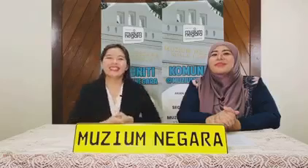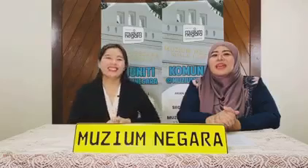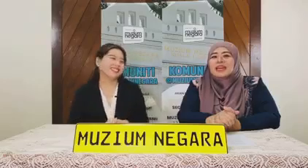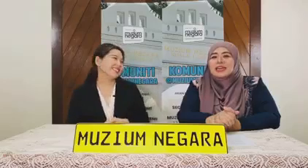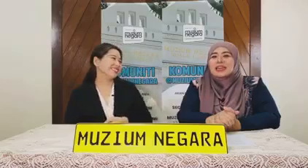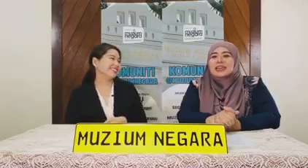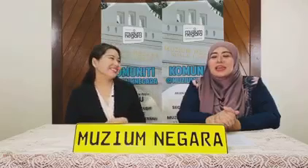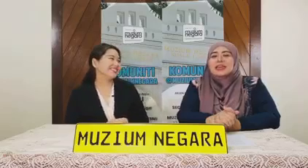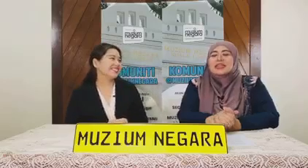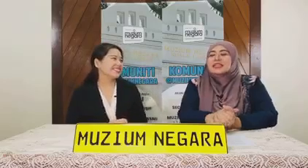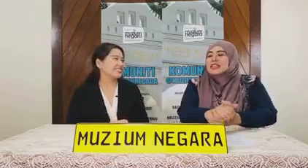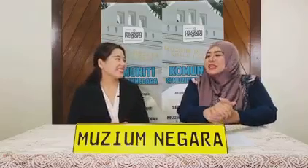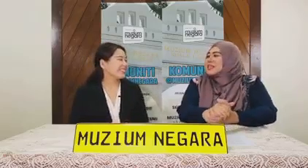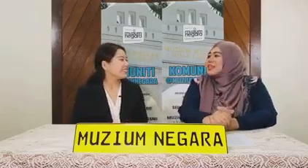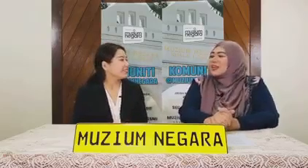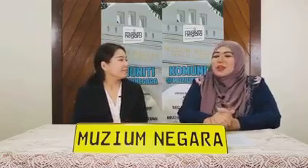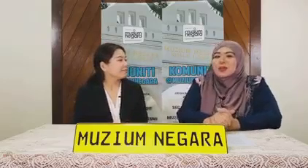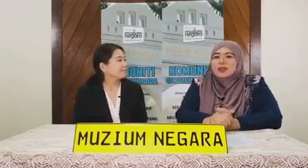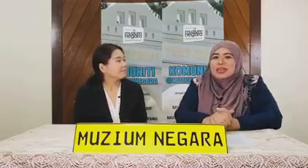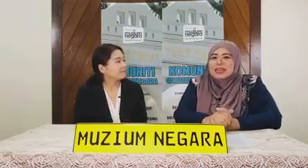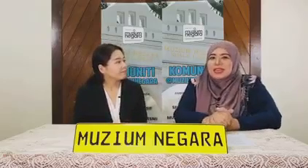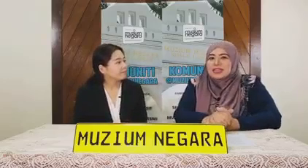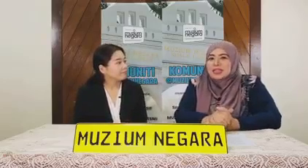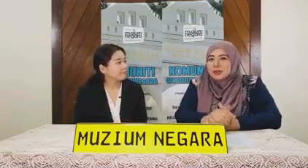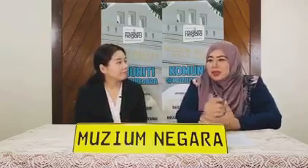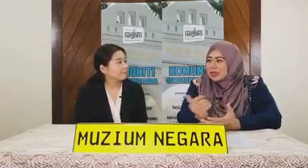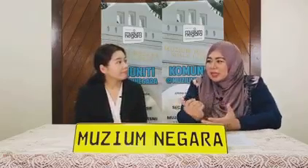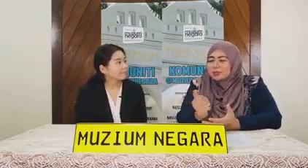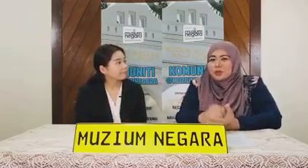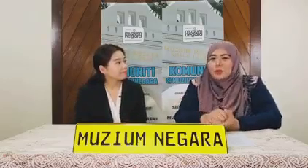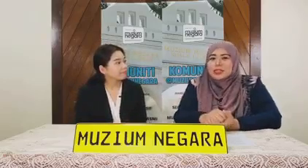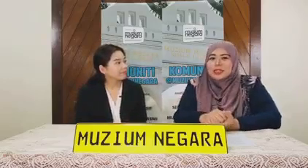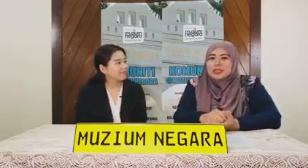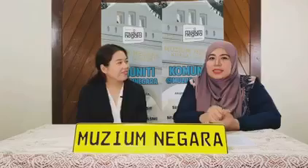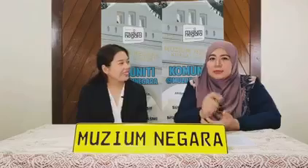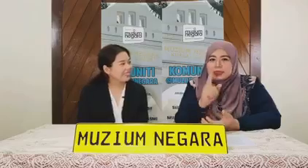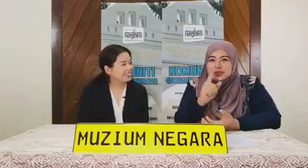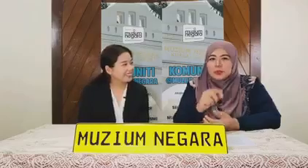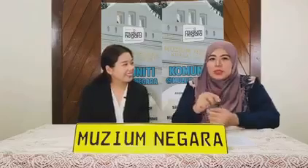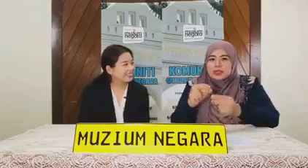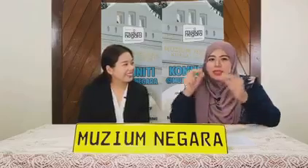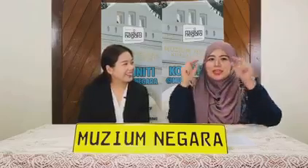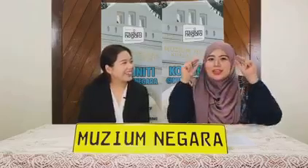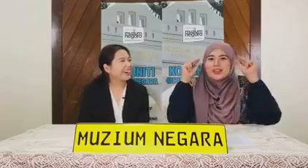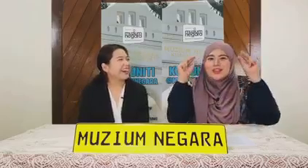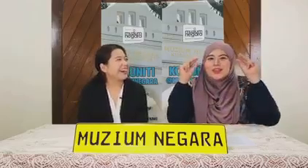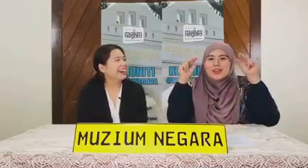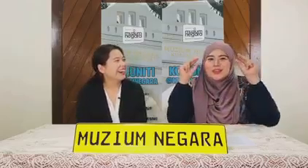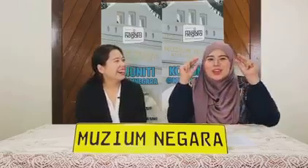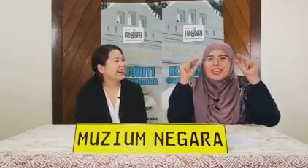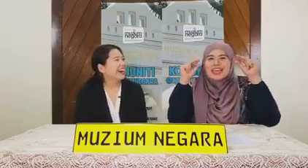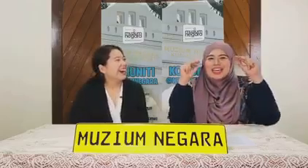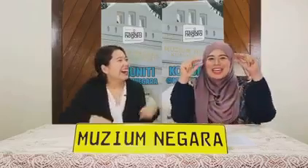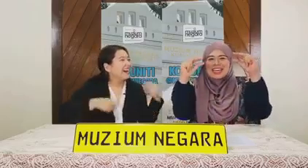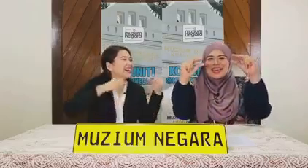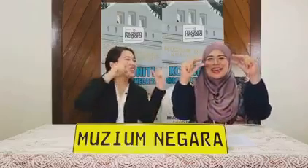Ha, jadi kalau Kak Dada tengok Kak Ifa buat tadi, dapat satu je. Guru. Dapat